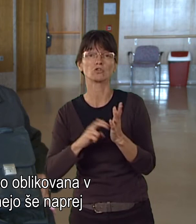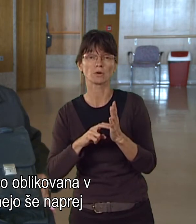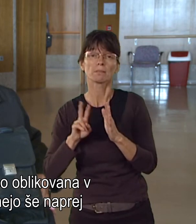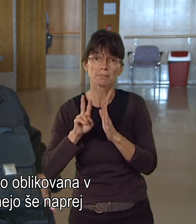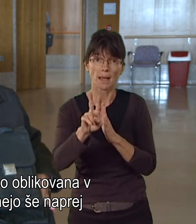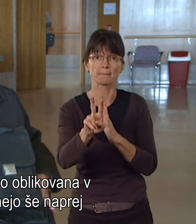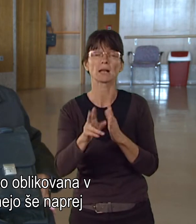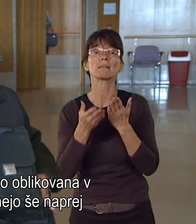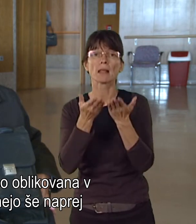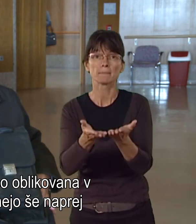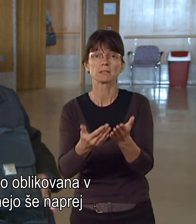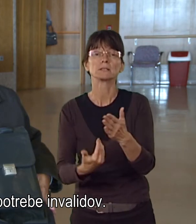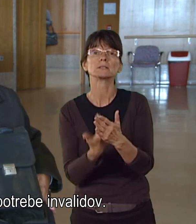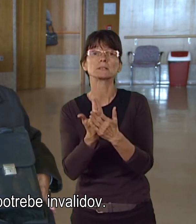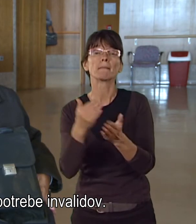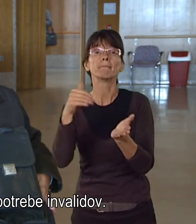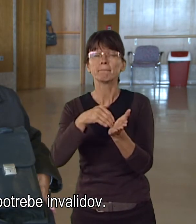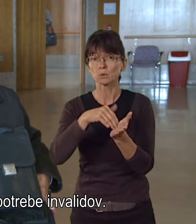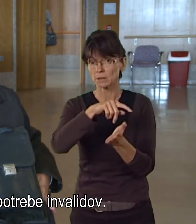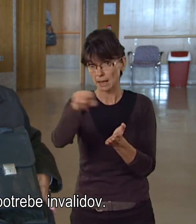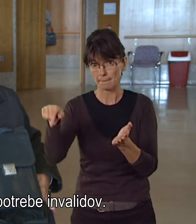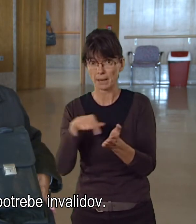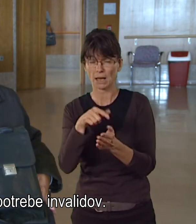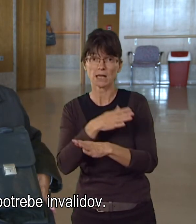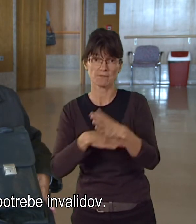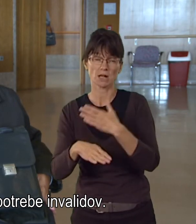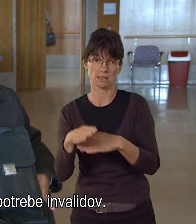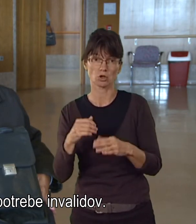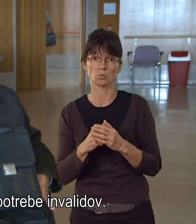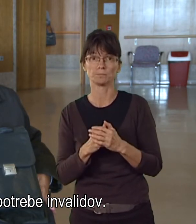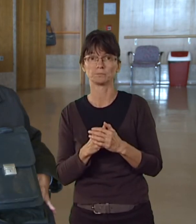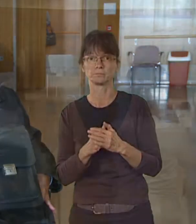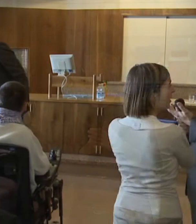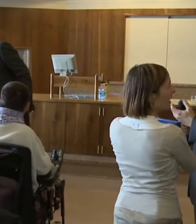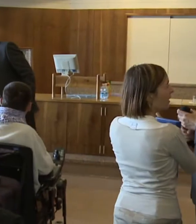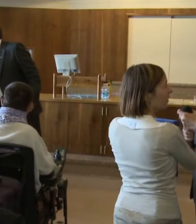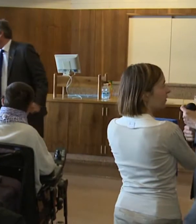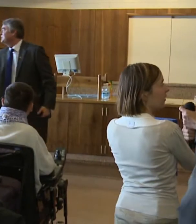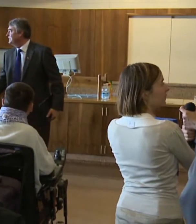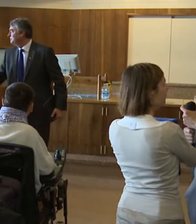FIH-u, ostanejo še naprej namenjene za potrebe invalidov,